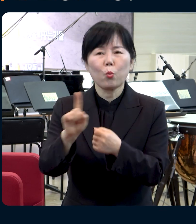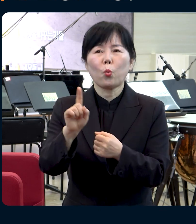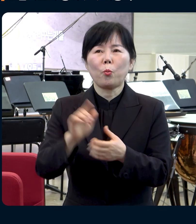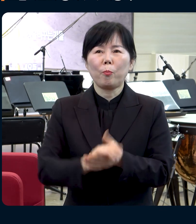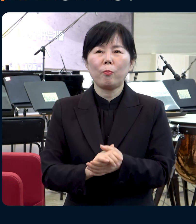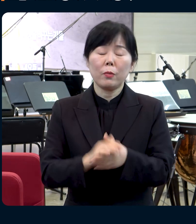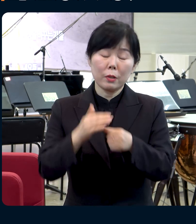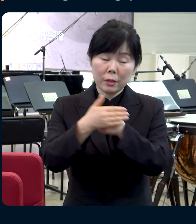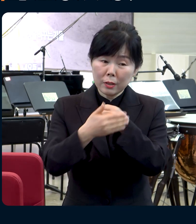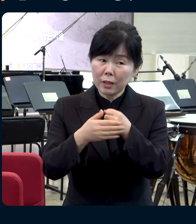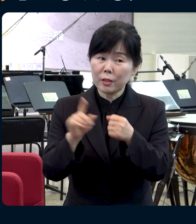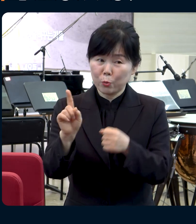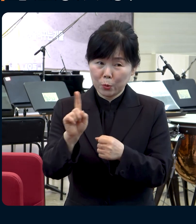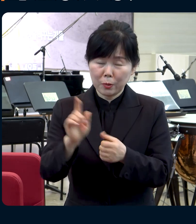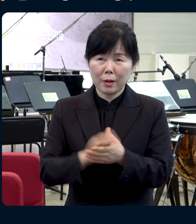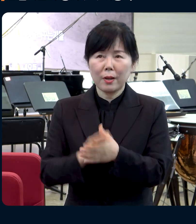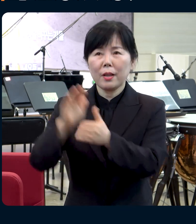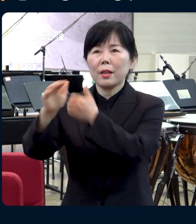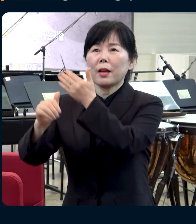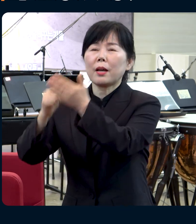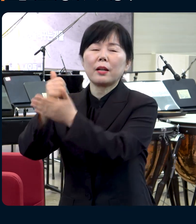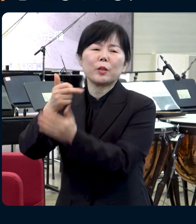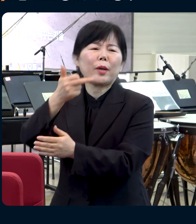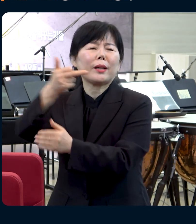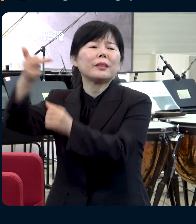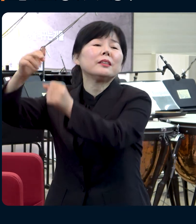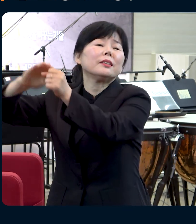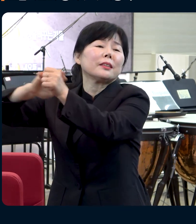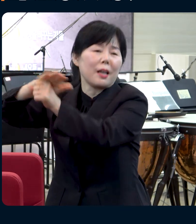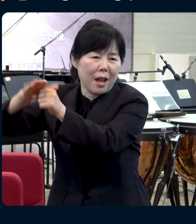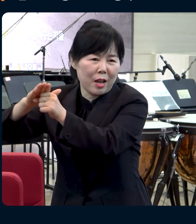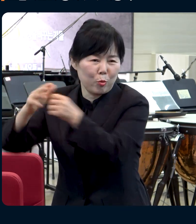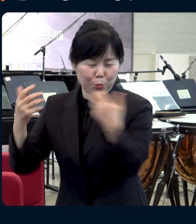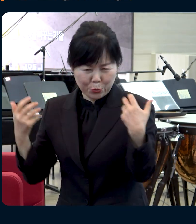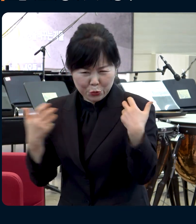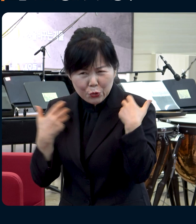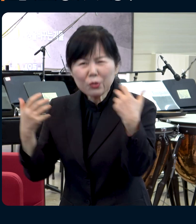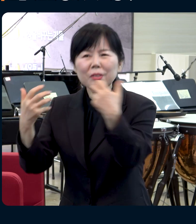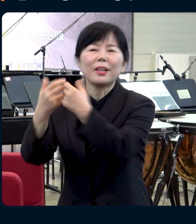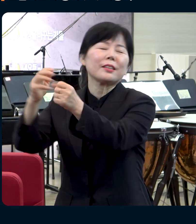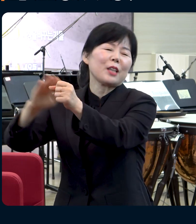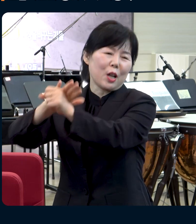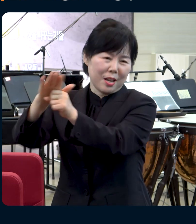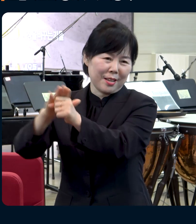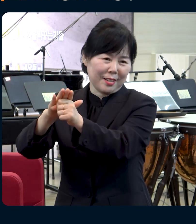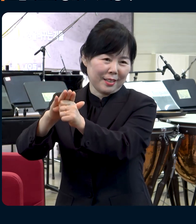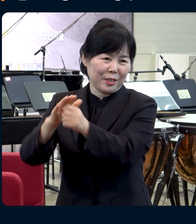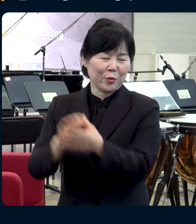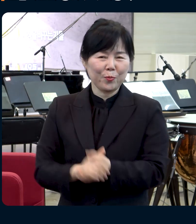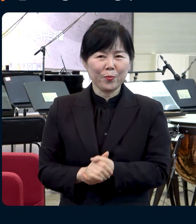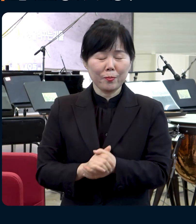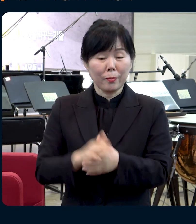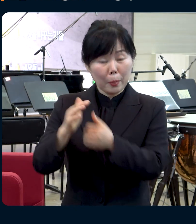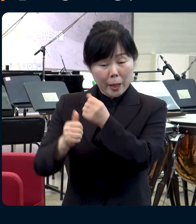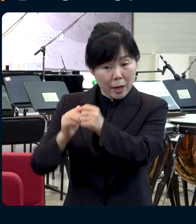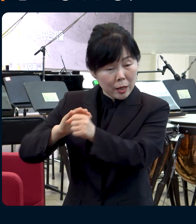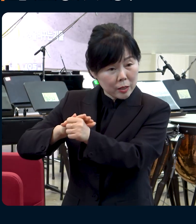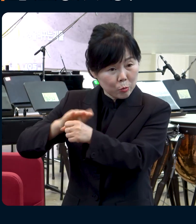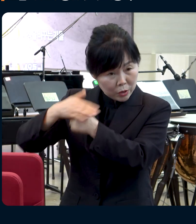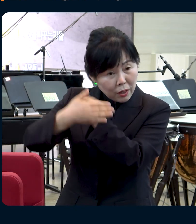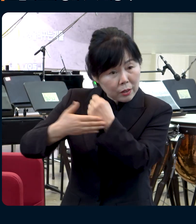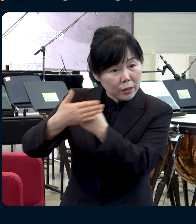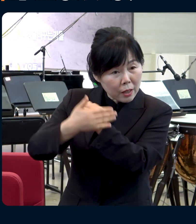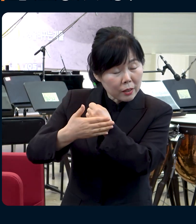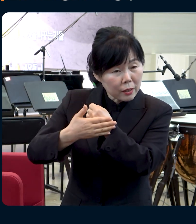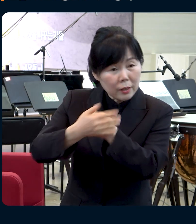여러분, 은혜는요, 하나님의 큰 사랑, 풍성한 사랑인 것입니다. 근데 여러분, 우리 하나님의 은혜를 잘 볼